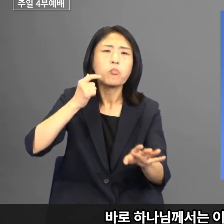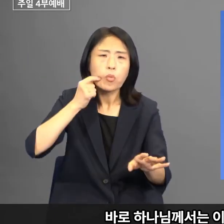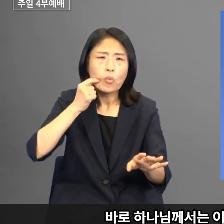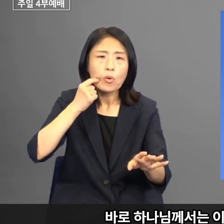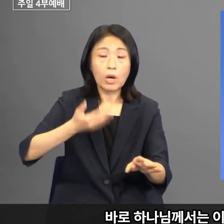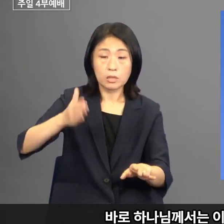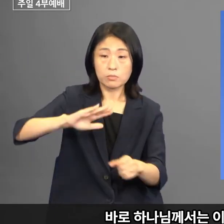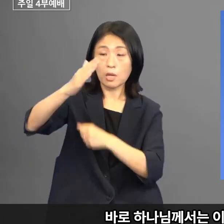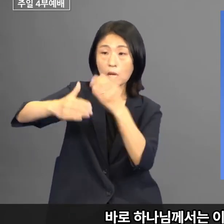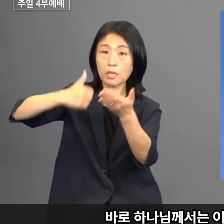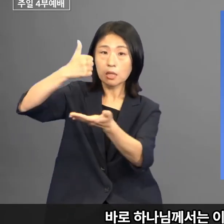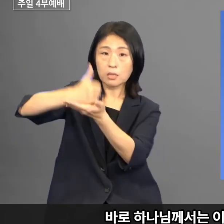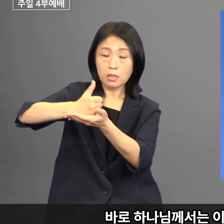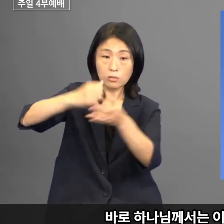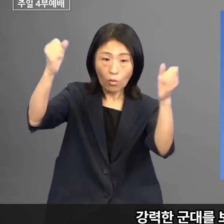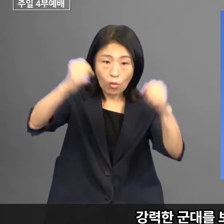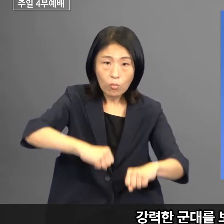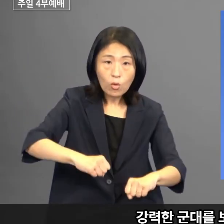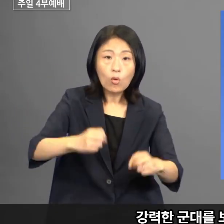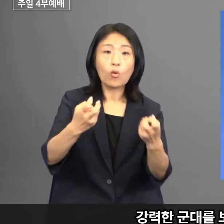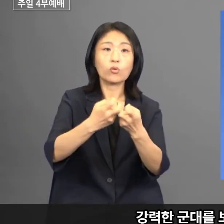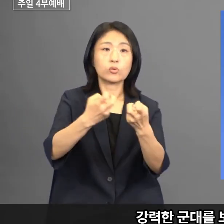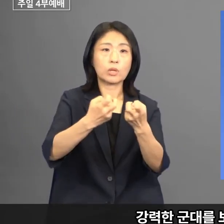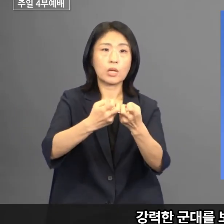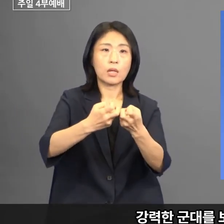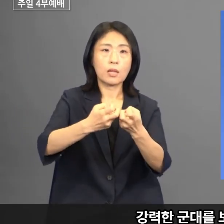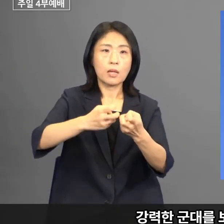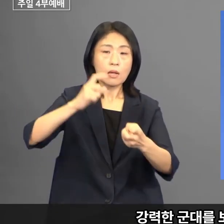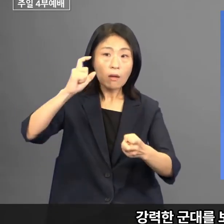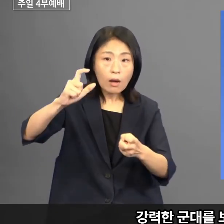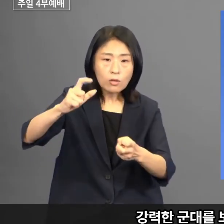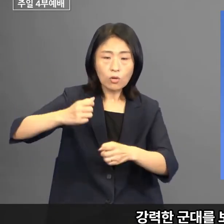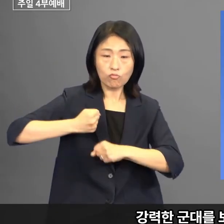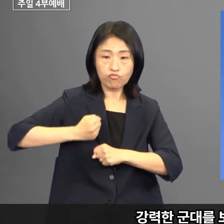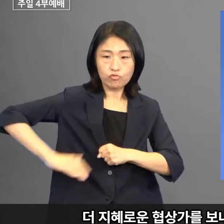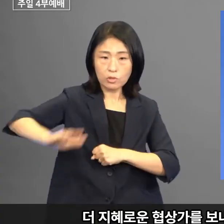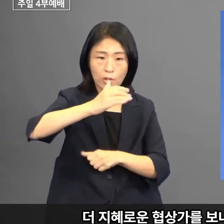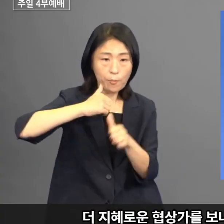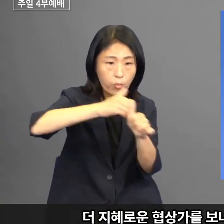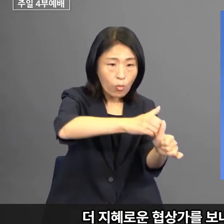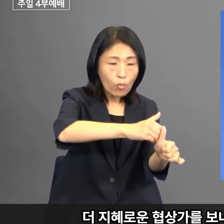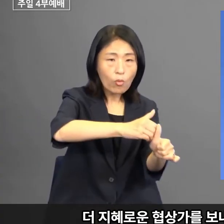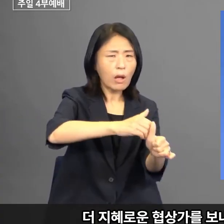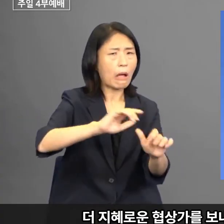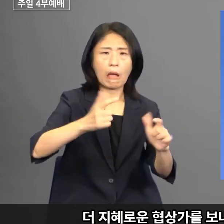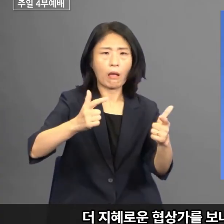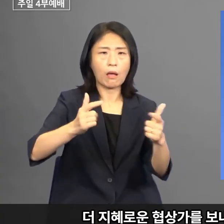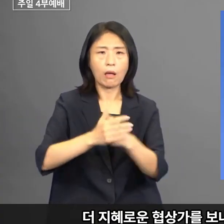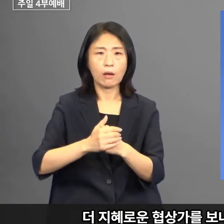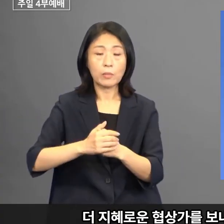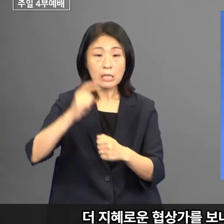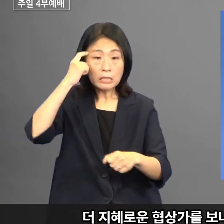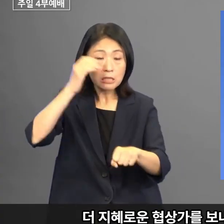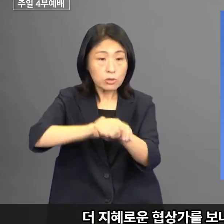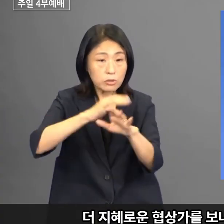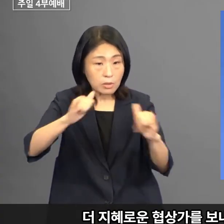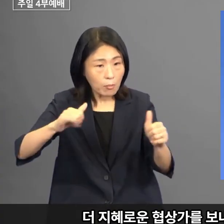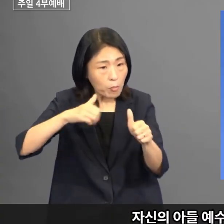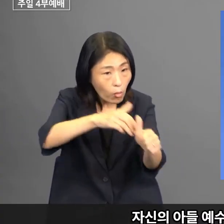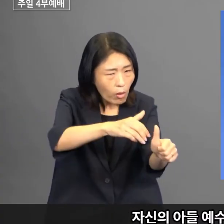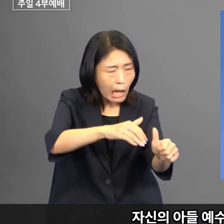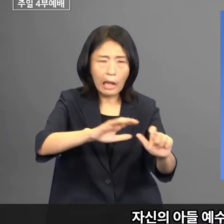이 벽을 어떻게 허무셨냐면 강력한 군대를 보내셔서 아닙니다. 더 지혜로운 협상가를 보내셔서 그것도